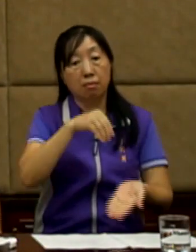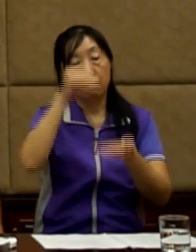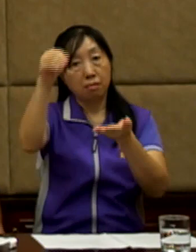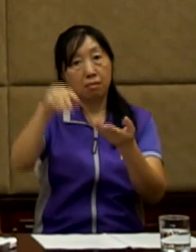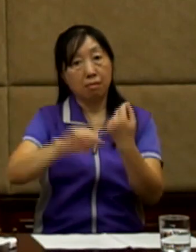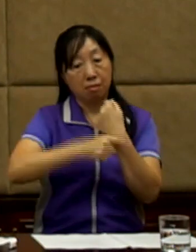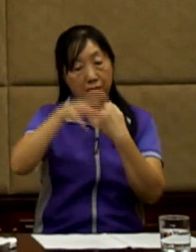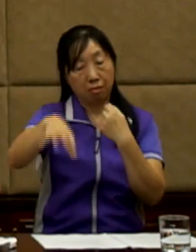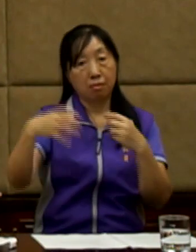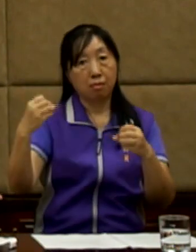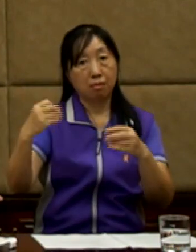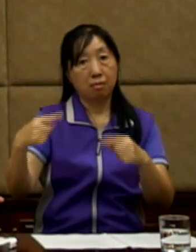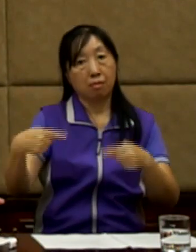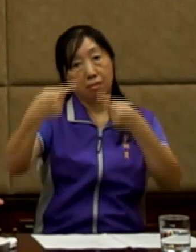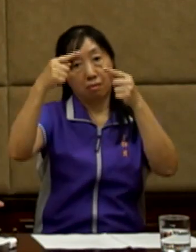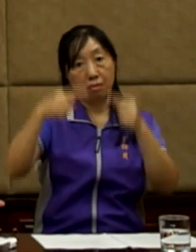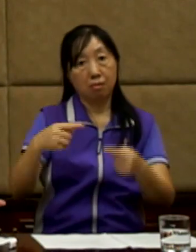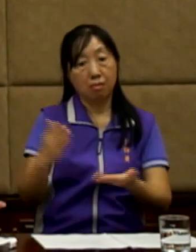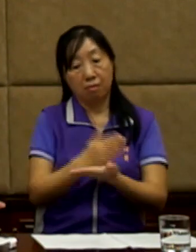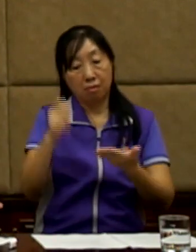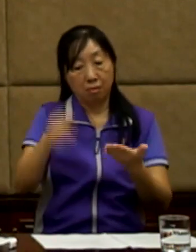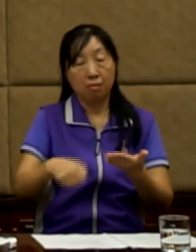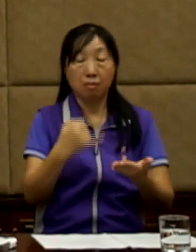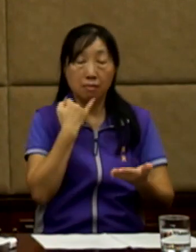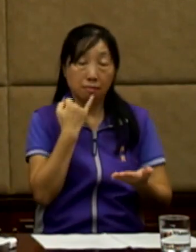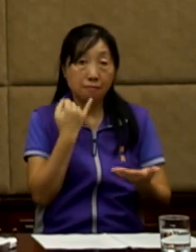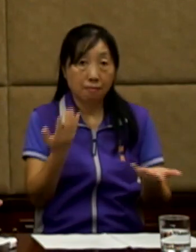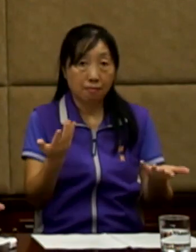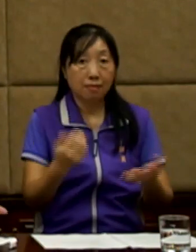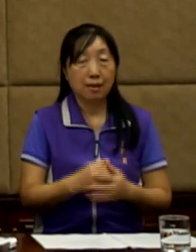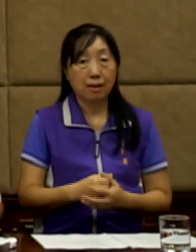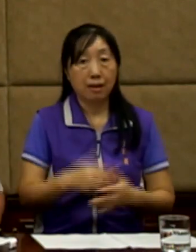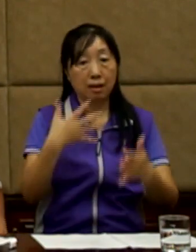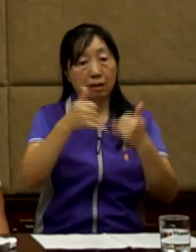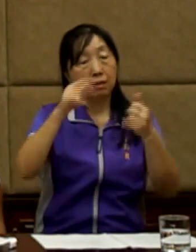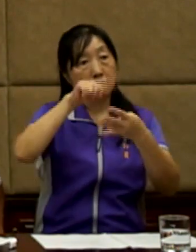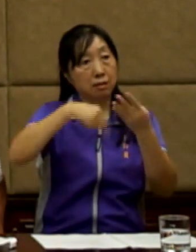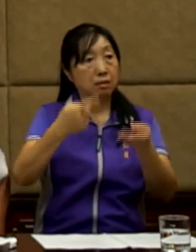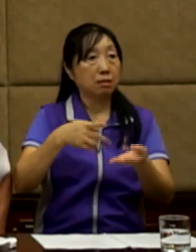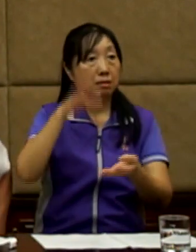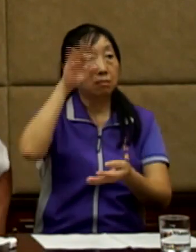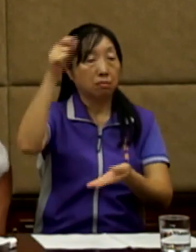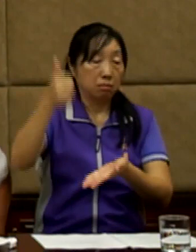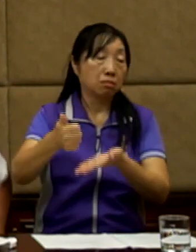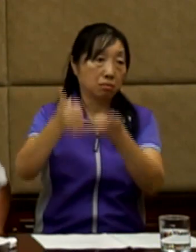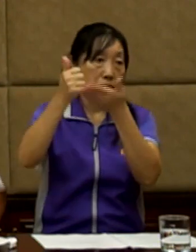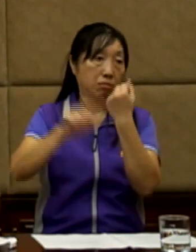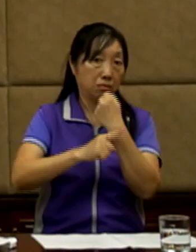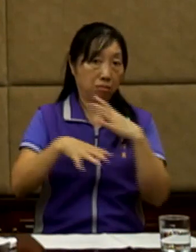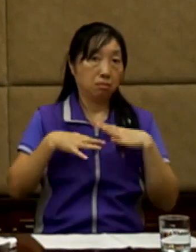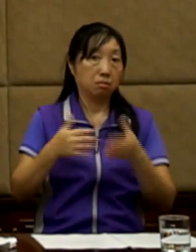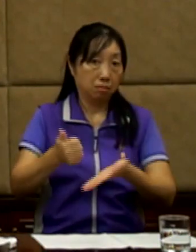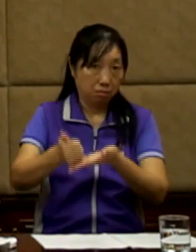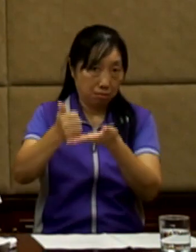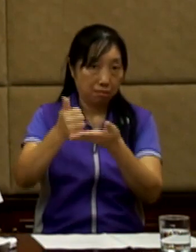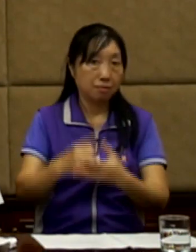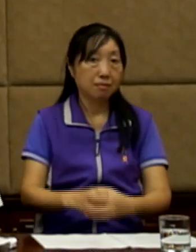啊。那有民事诉讼的事，那个的话，我们就尊重啊，我们当然要遵守，对不对？